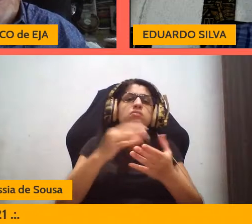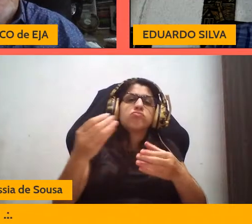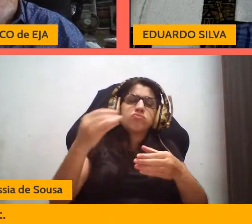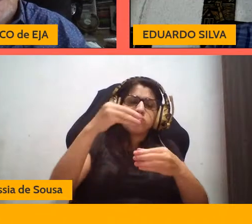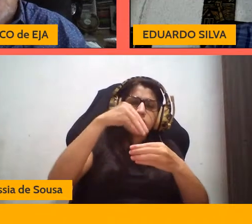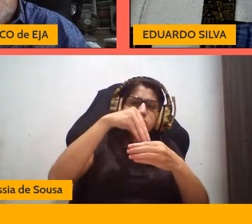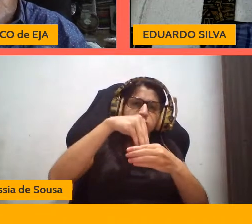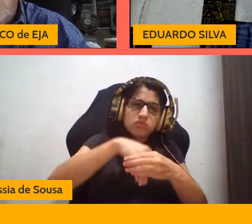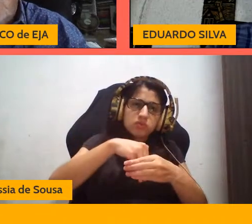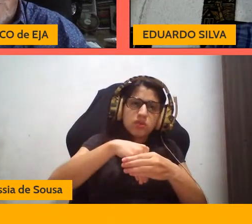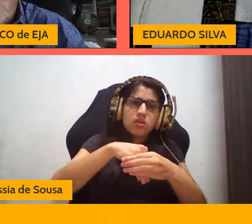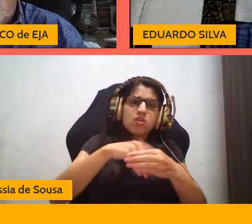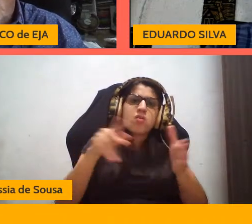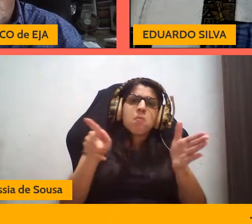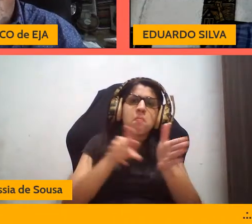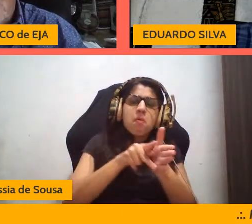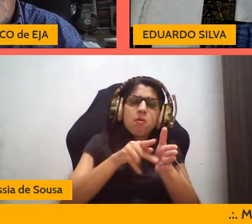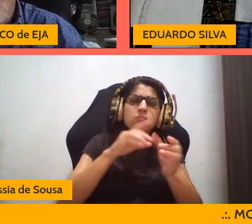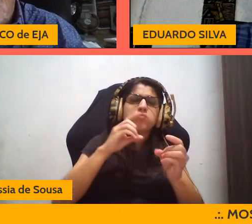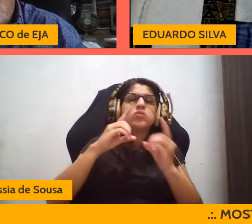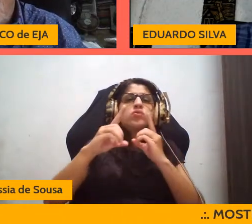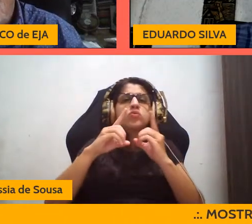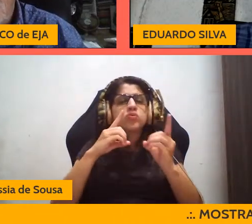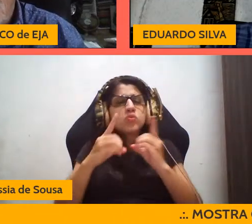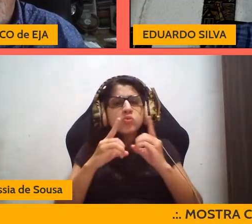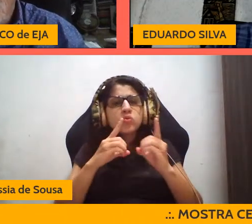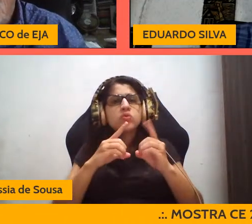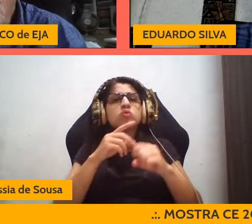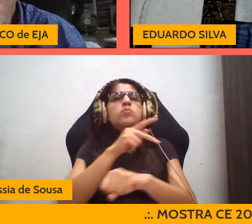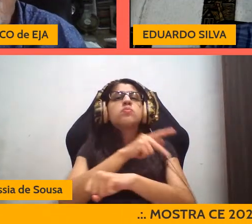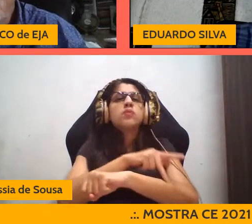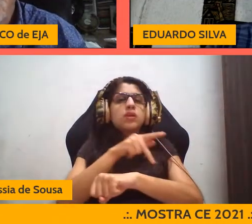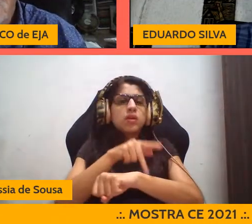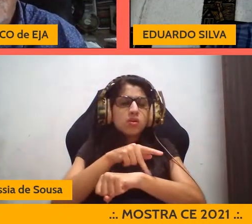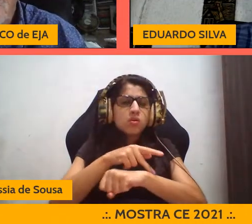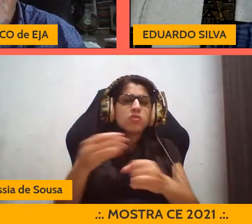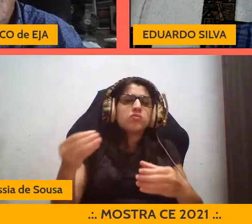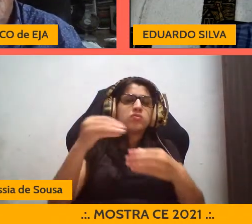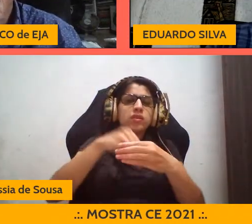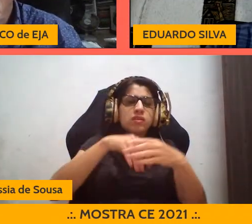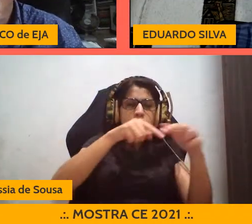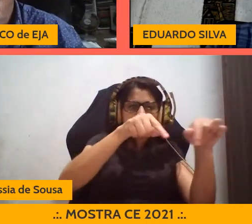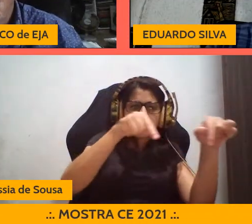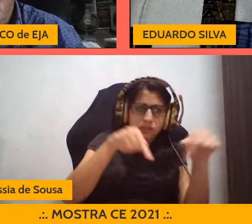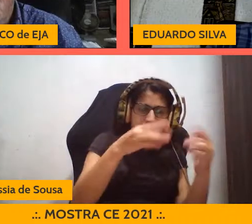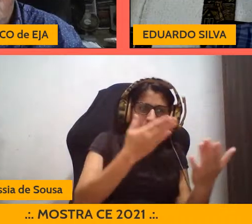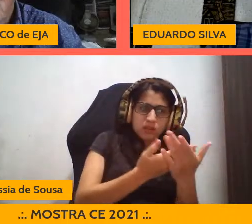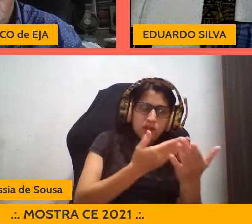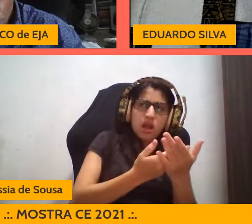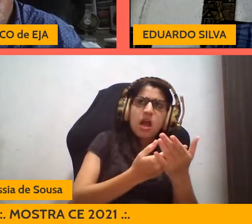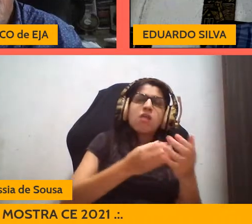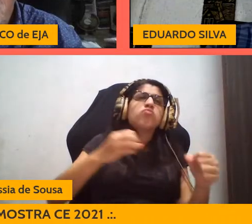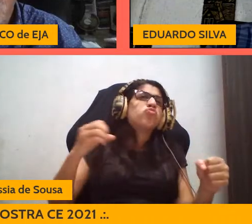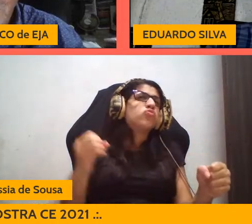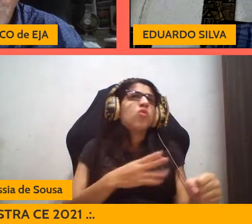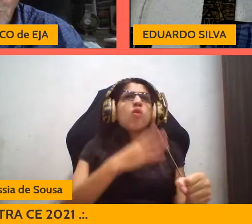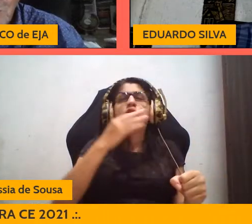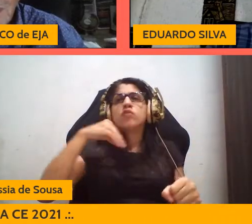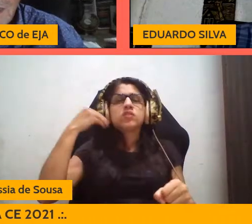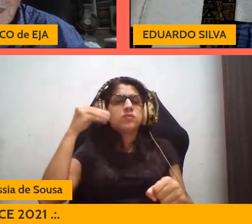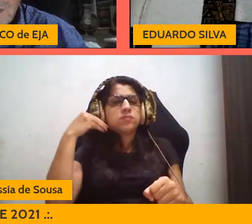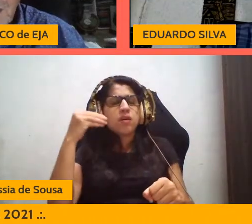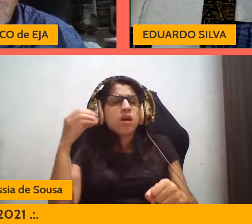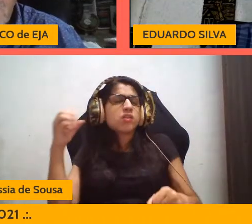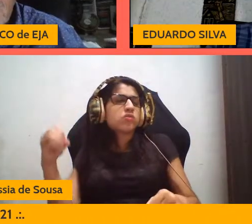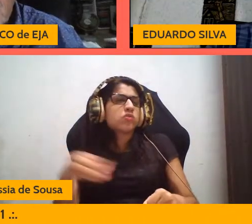o seu próprio discurso pedagógico na sala de aula, né? Trazem novas experiências, novas formas de ver o